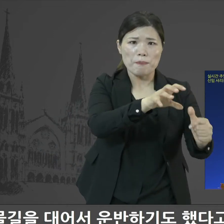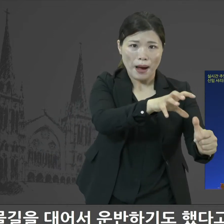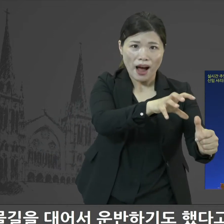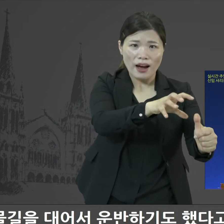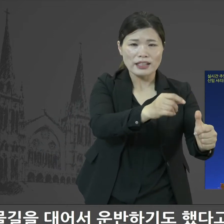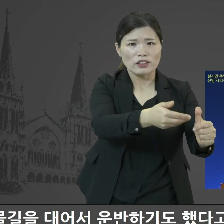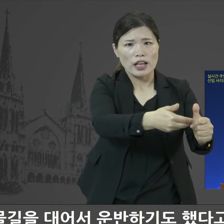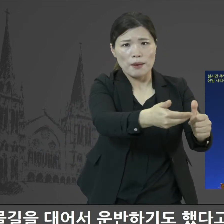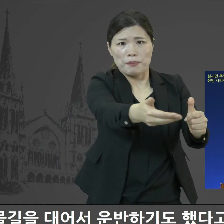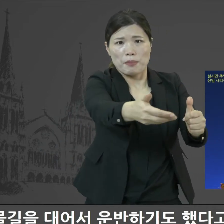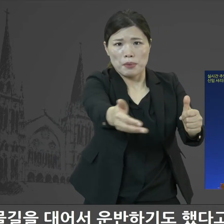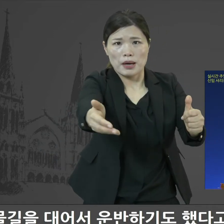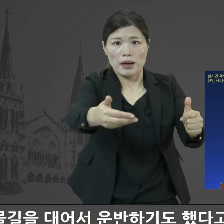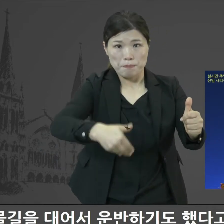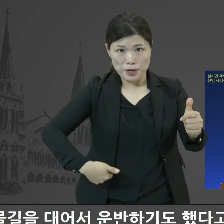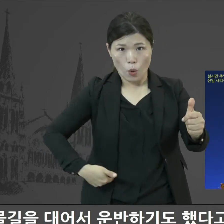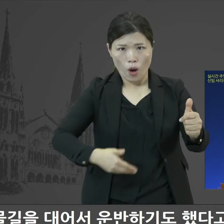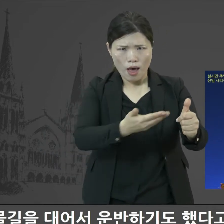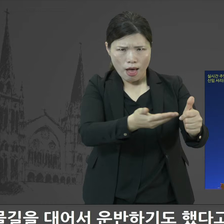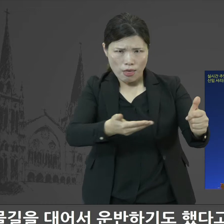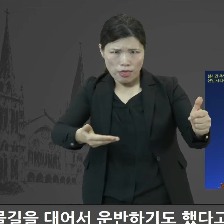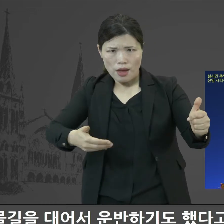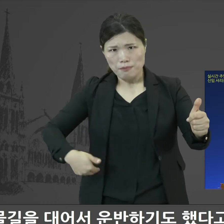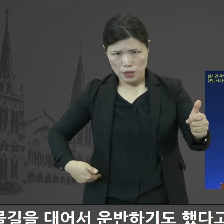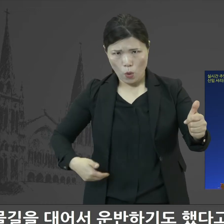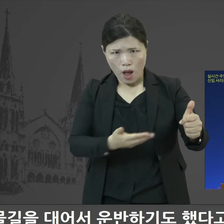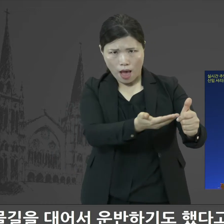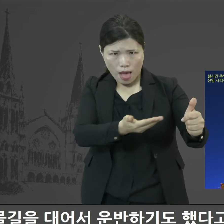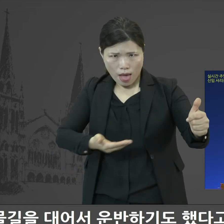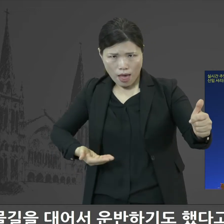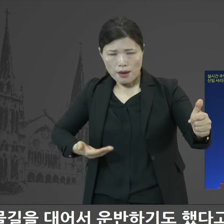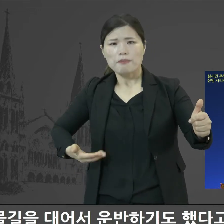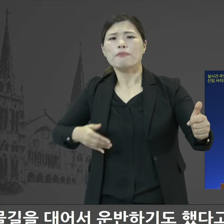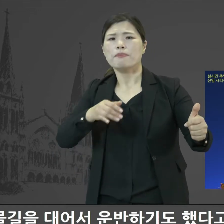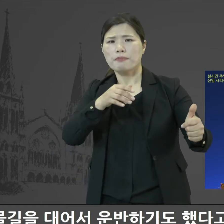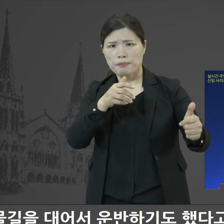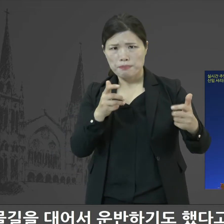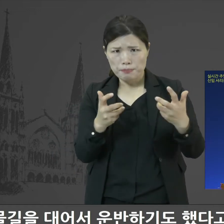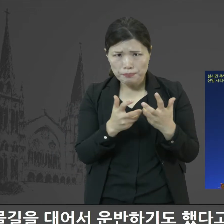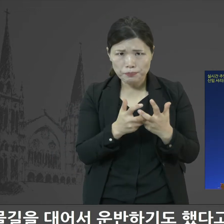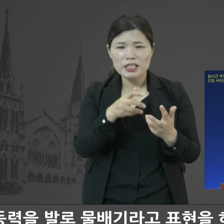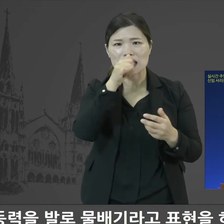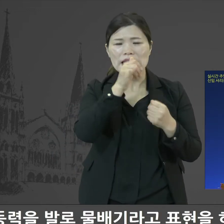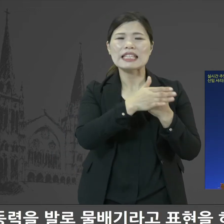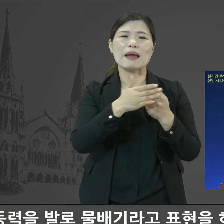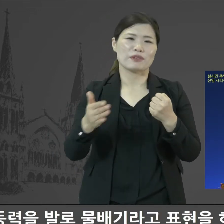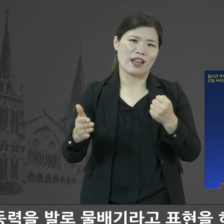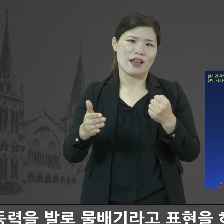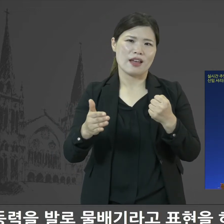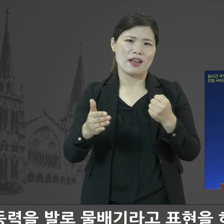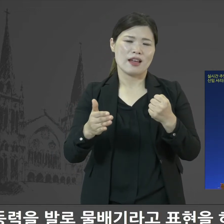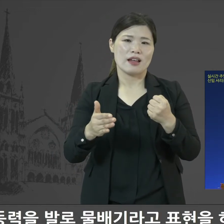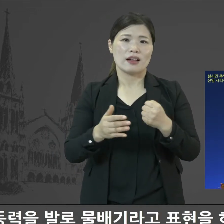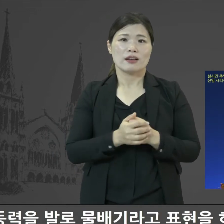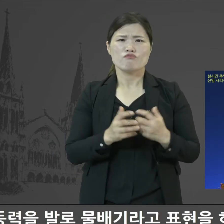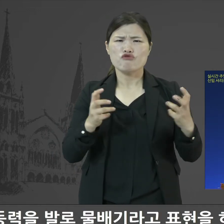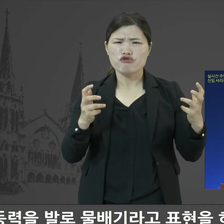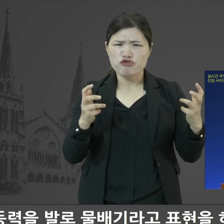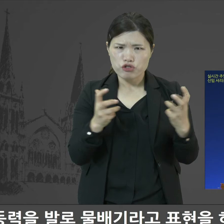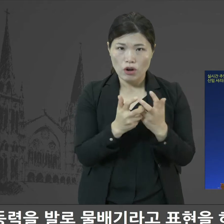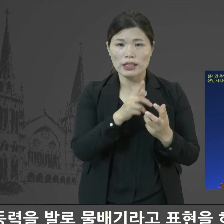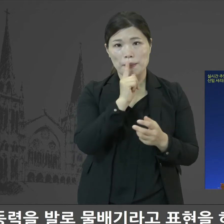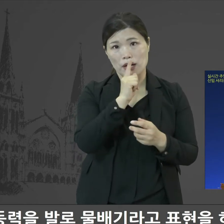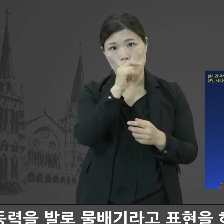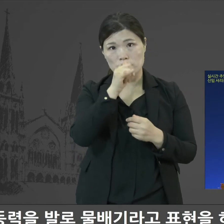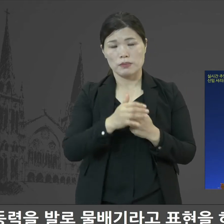충분하게 치수해서 물을 사용하면 그것이 풍성한 수확으로 결과적으로 주어졌던 것이죠. 따라서